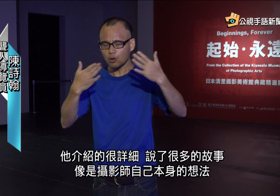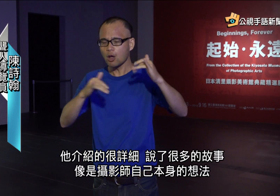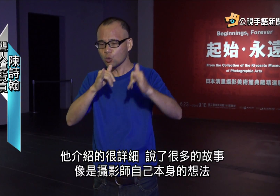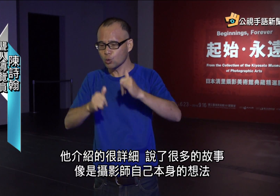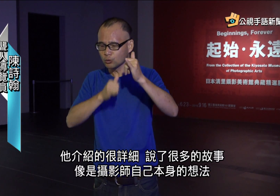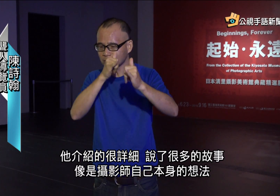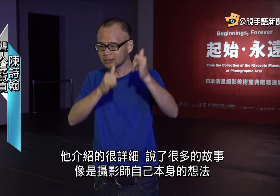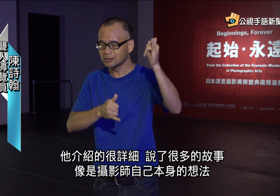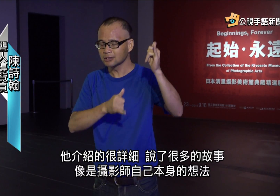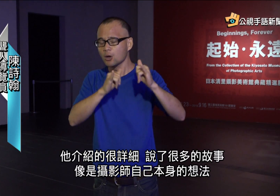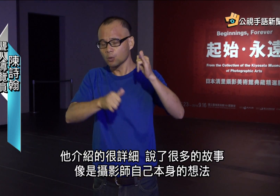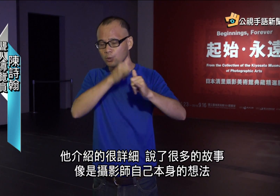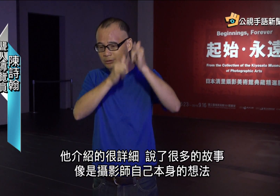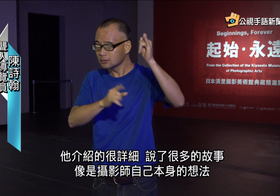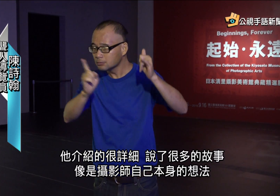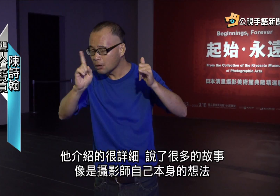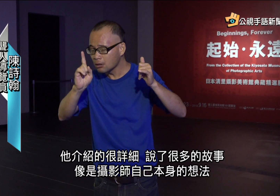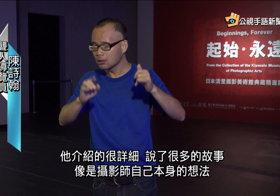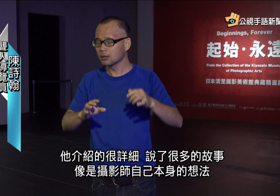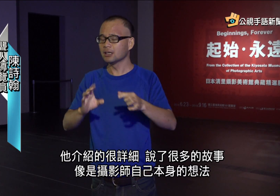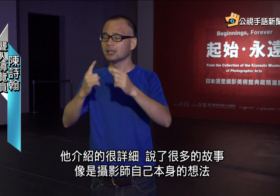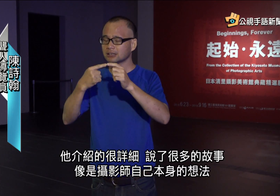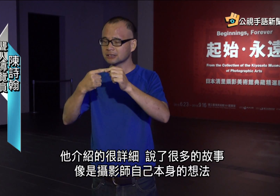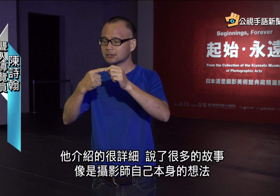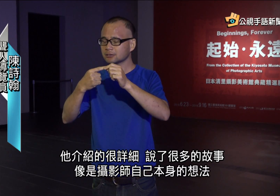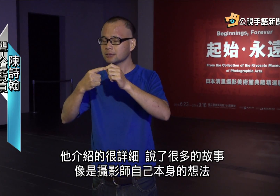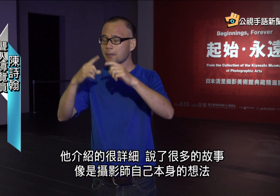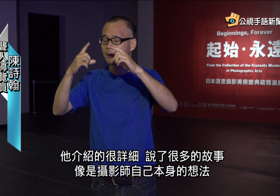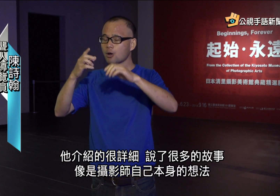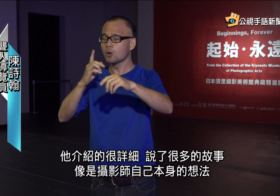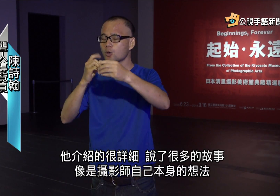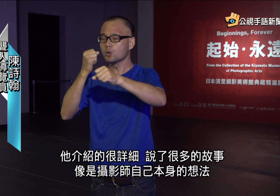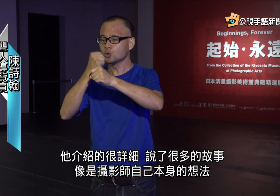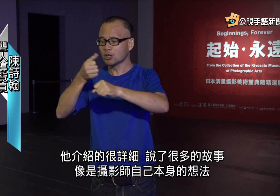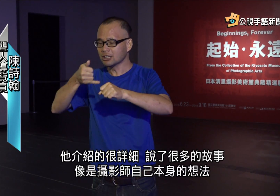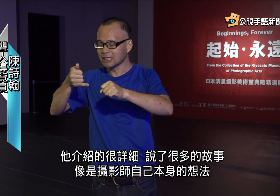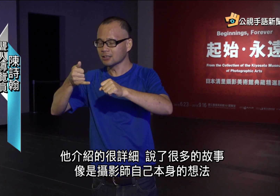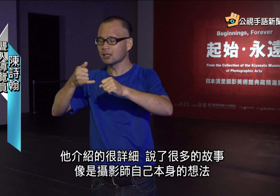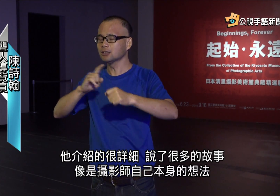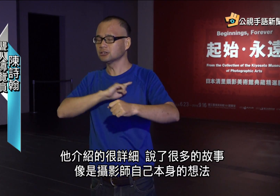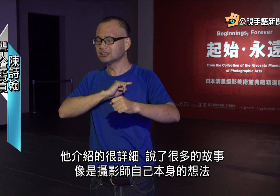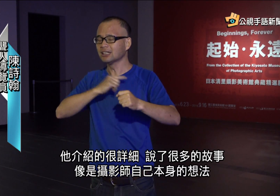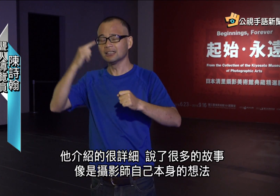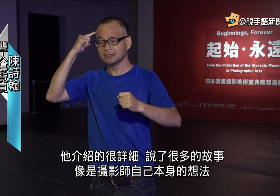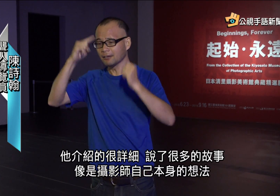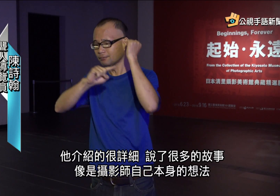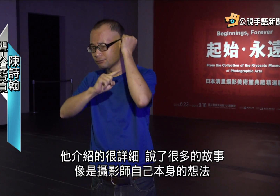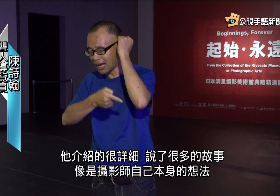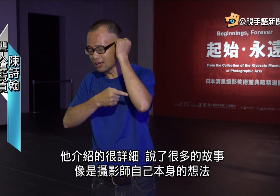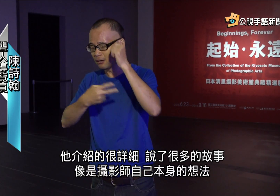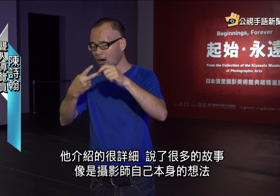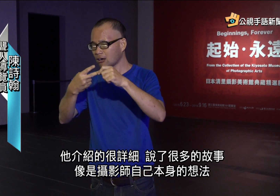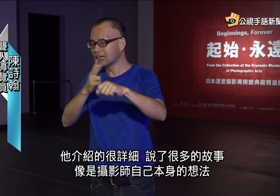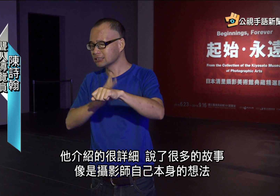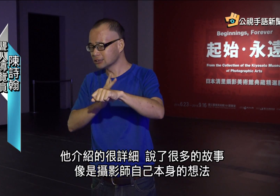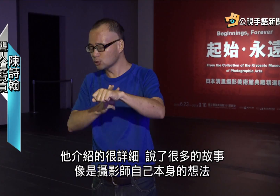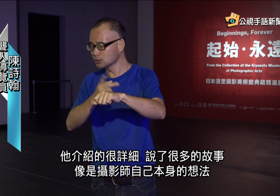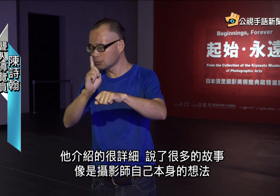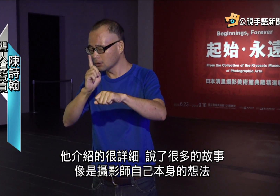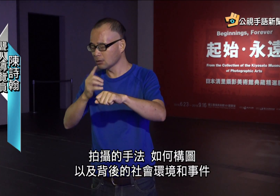细，说了很多的故事，像是摄影师自己本身的想法、拍摄的